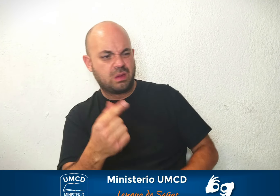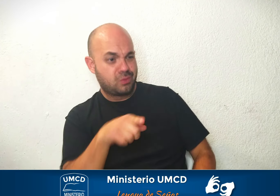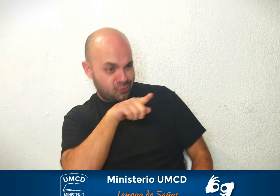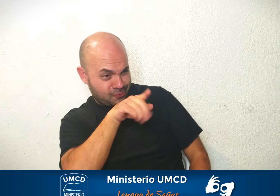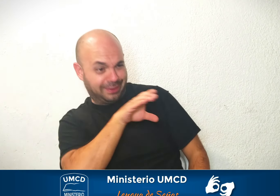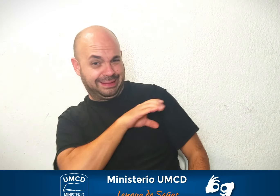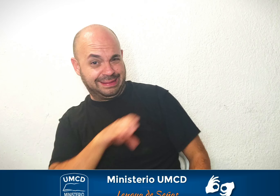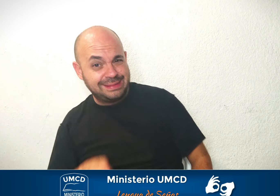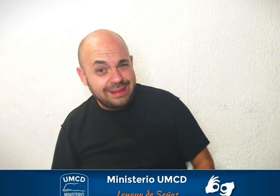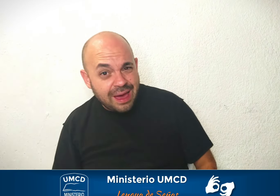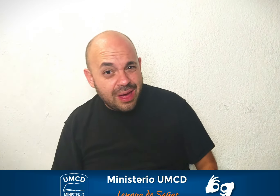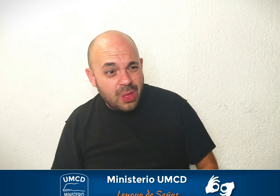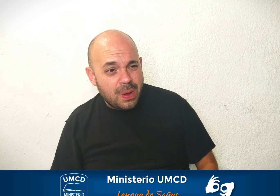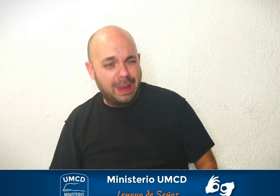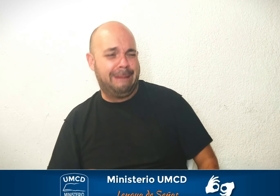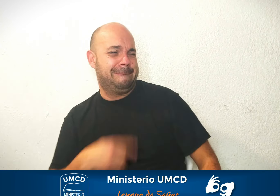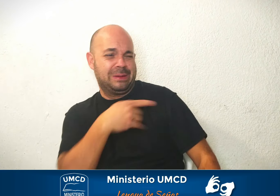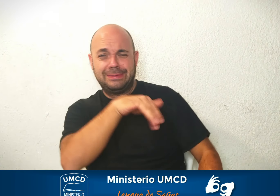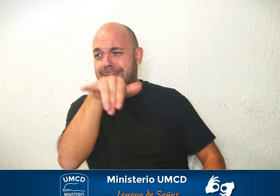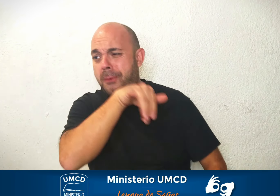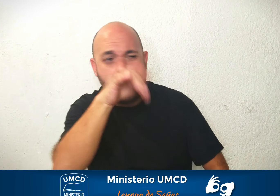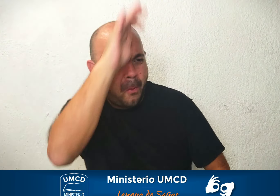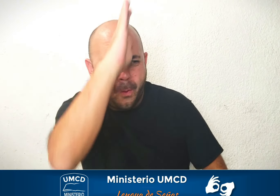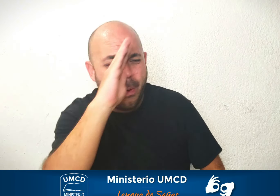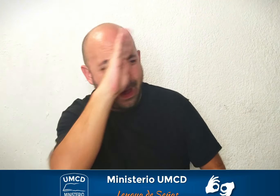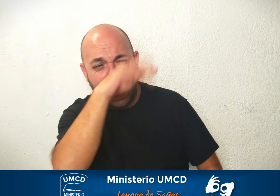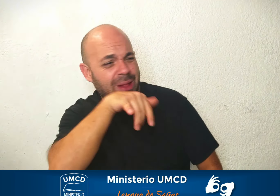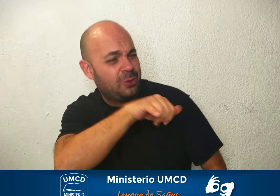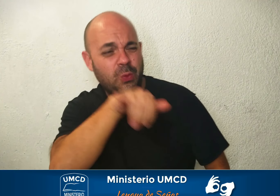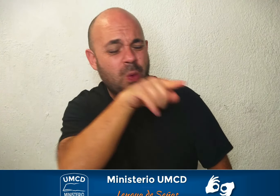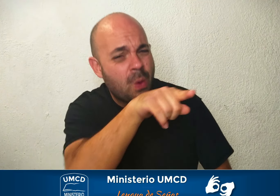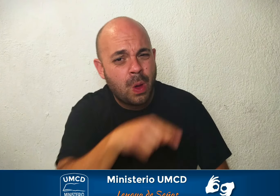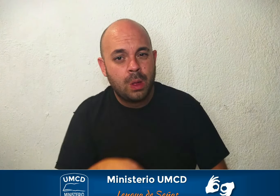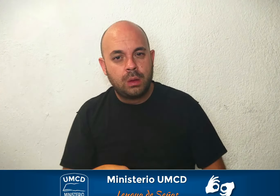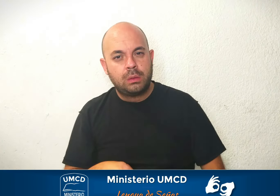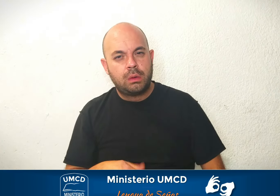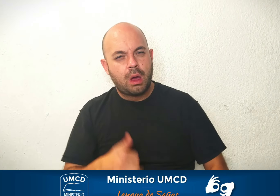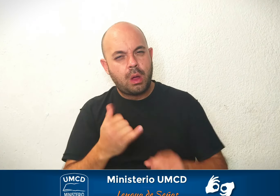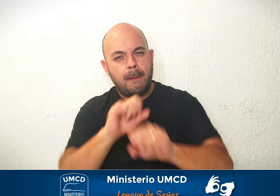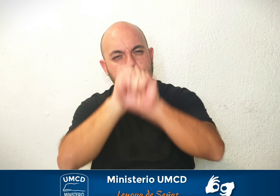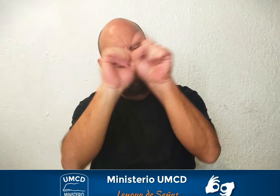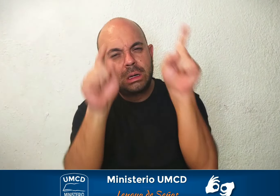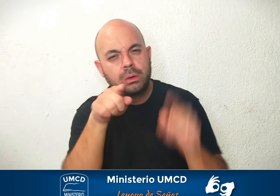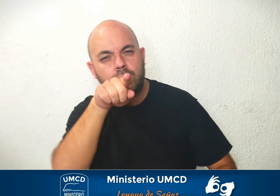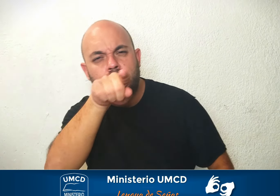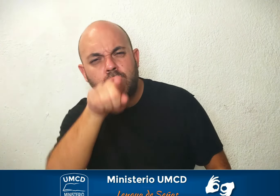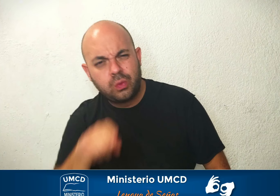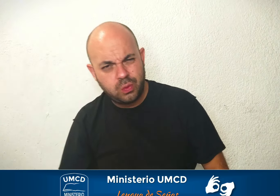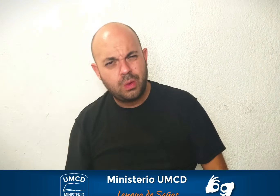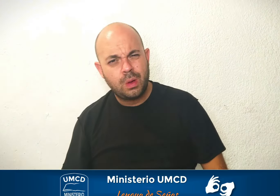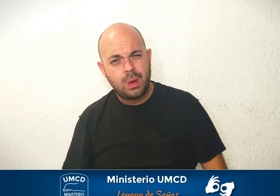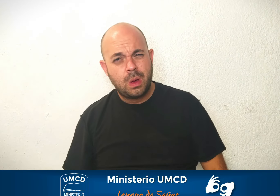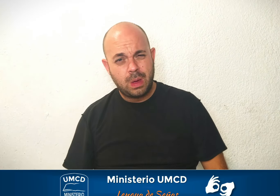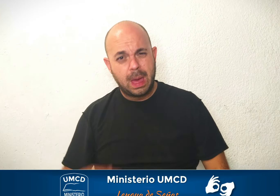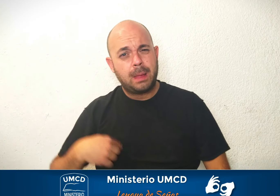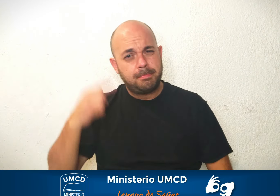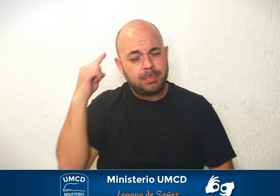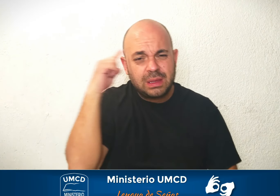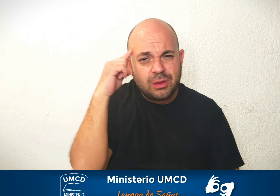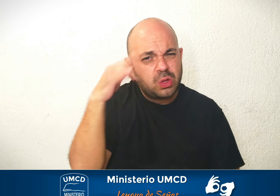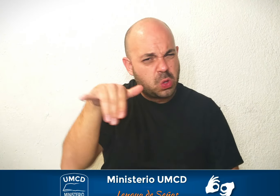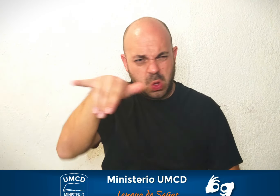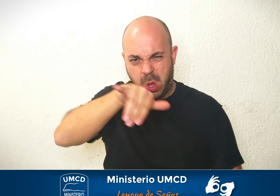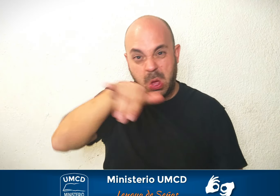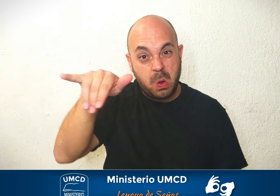Así es que yo le animo a que considere cómo está caminando, cómo está su vida. ¿Usted entiende cuál es su posición